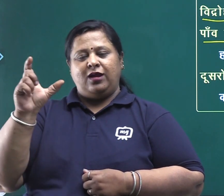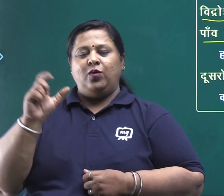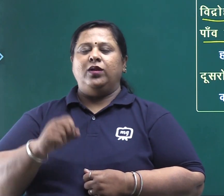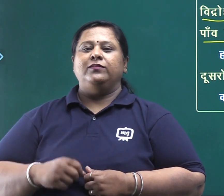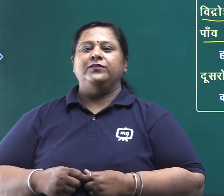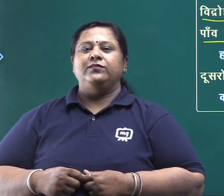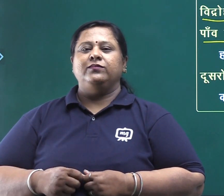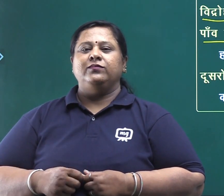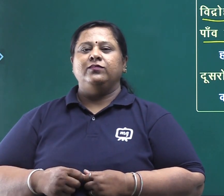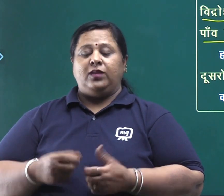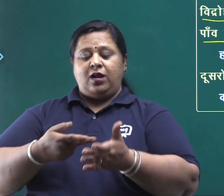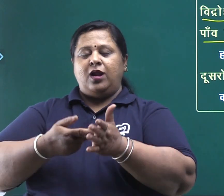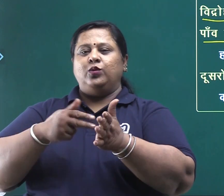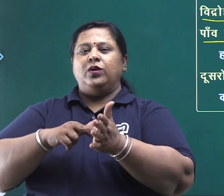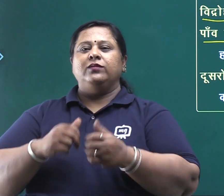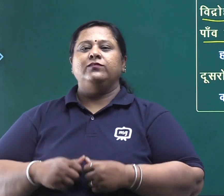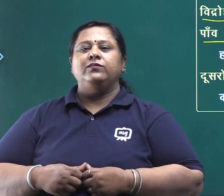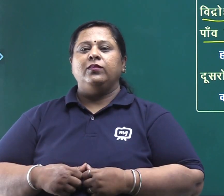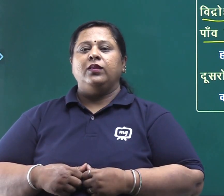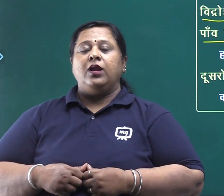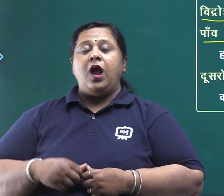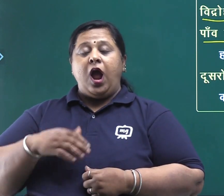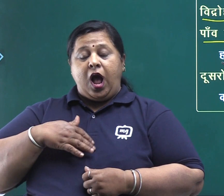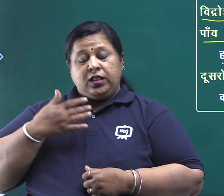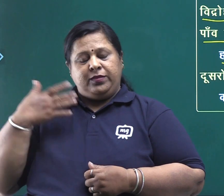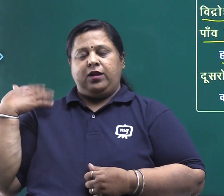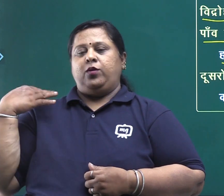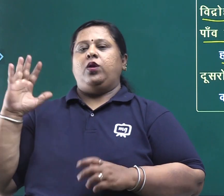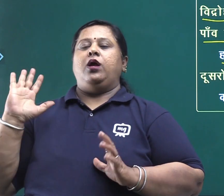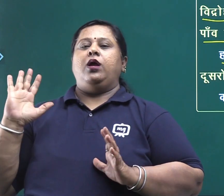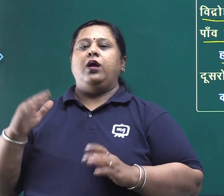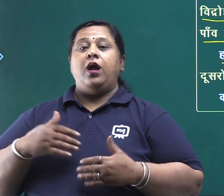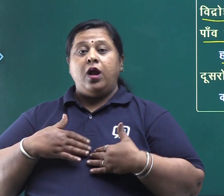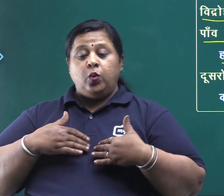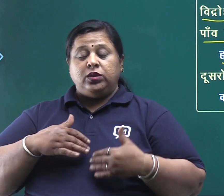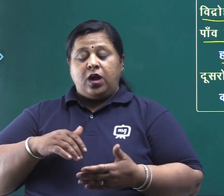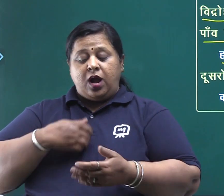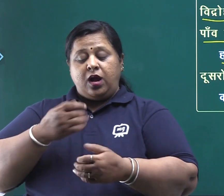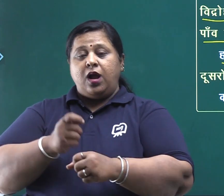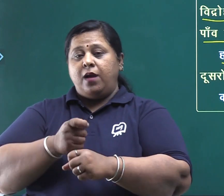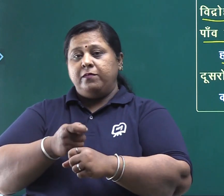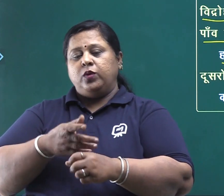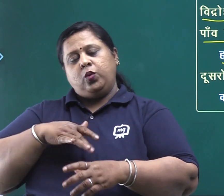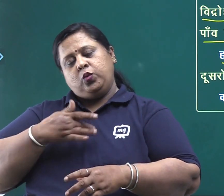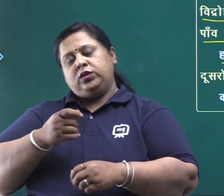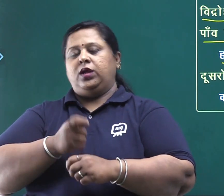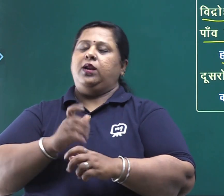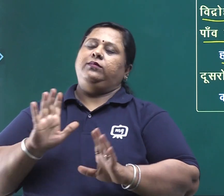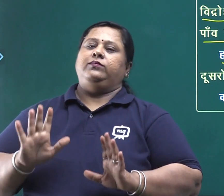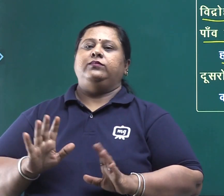होना, अर्थ होगा आत्मनिर्भर होना, खुद का काम खुद